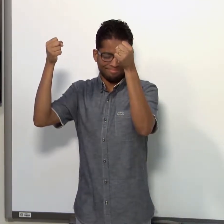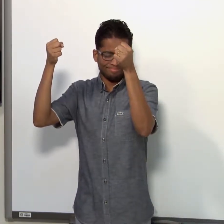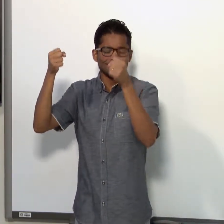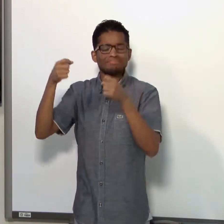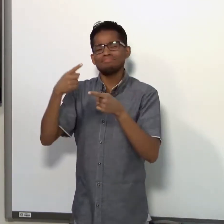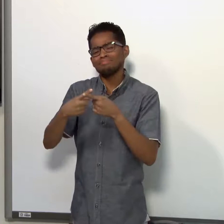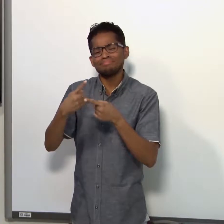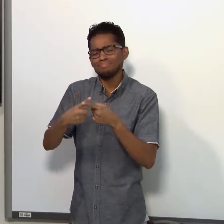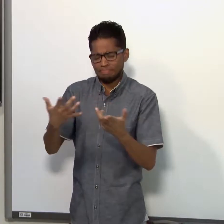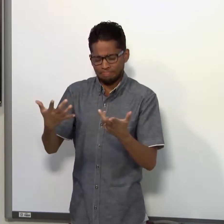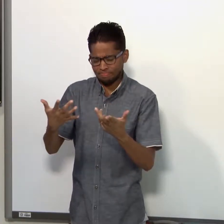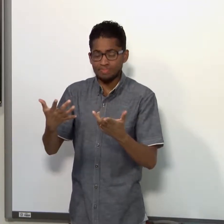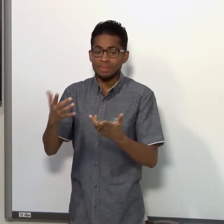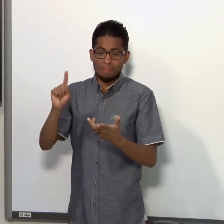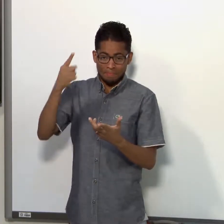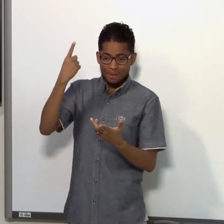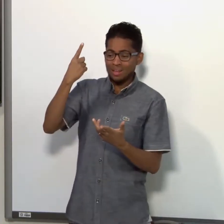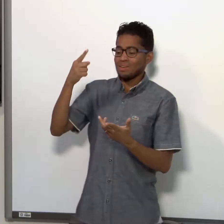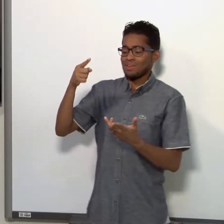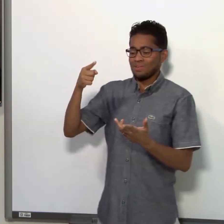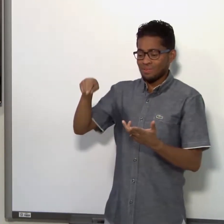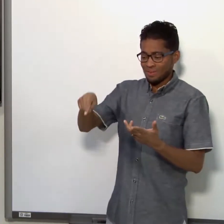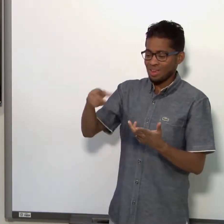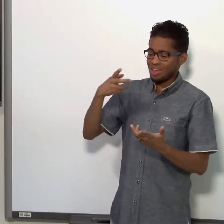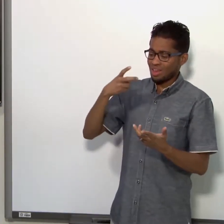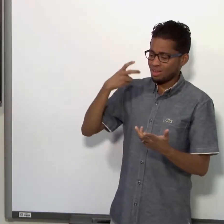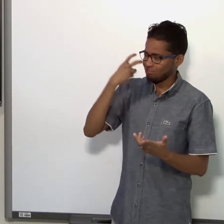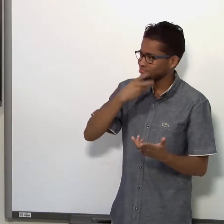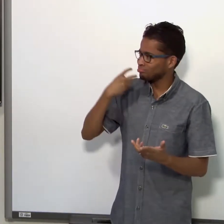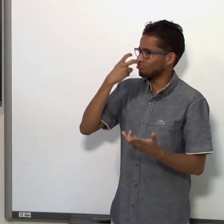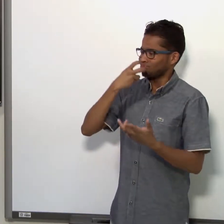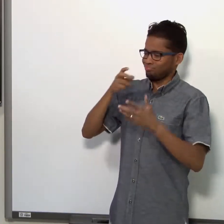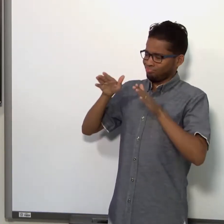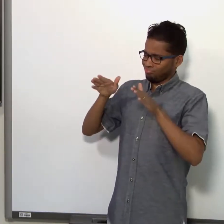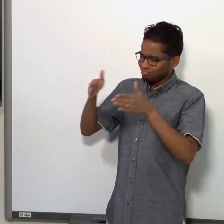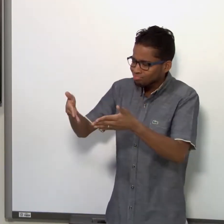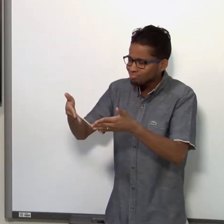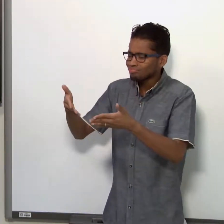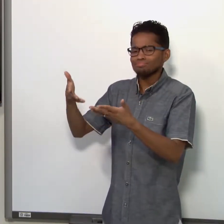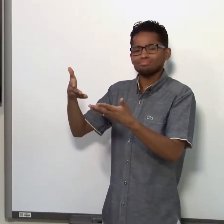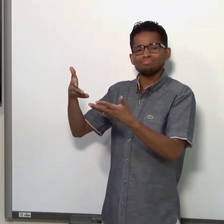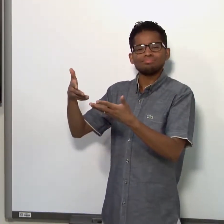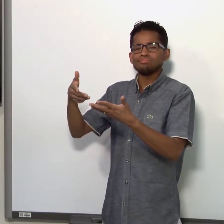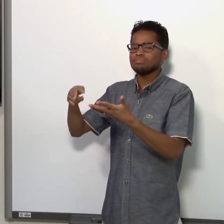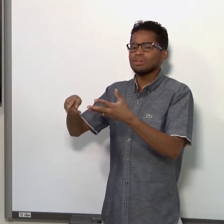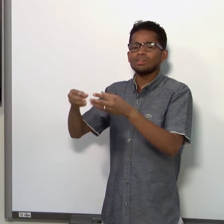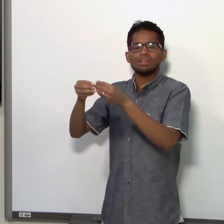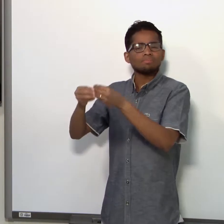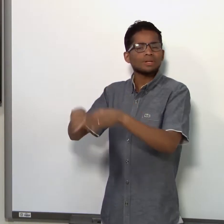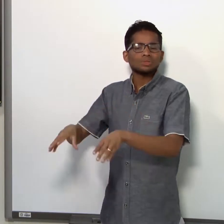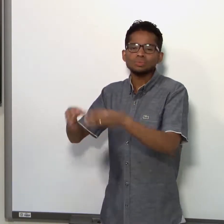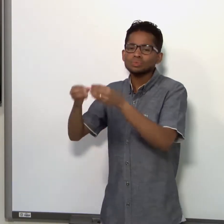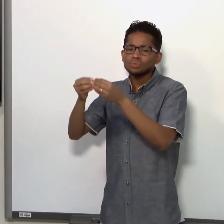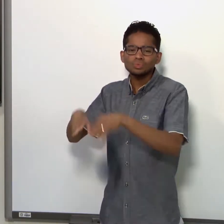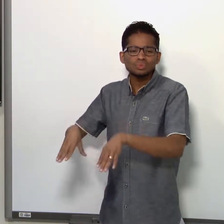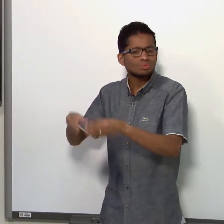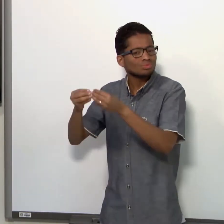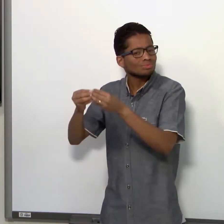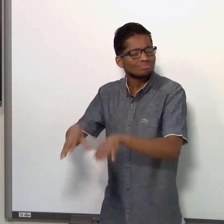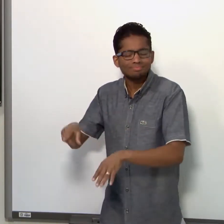teoria tradicional fracassou. Por quê? O foco na oralização para os surdos acarretou